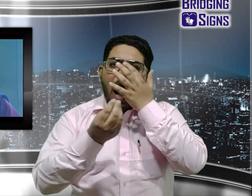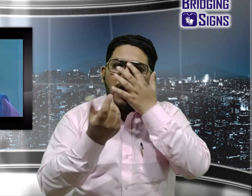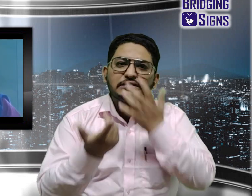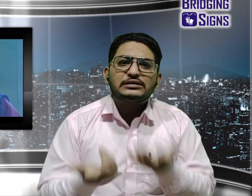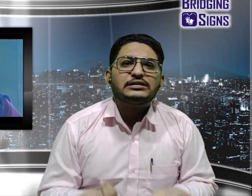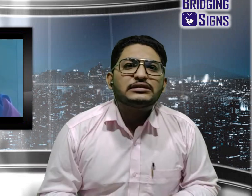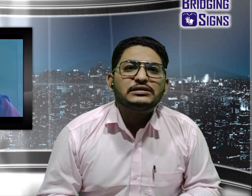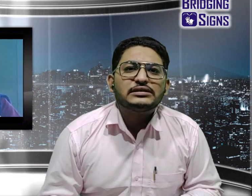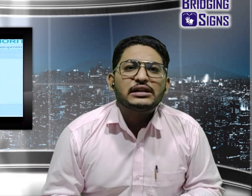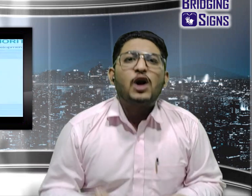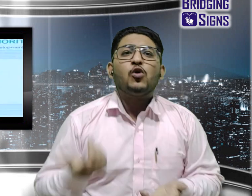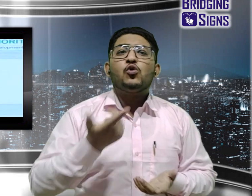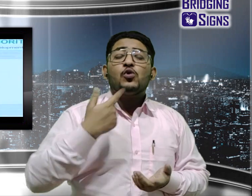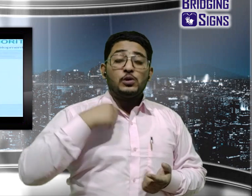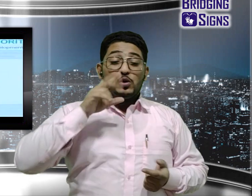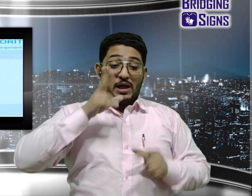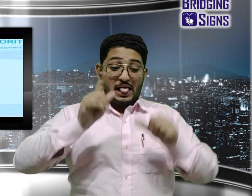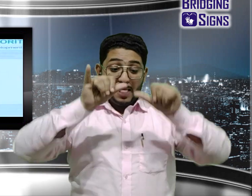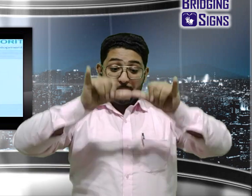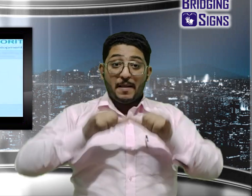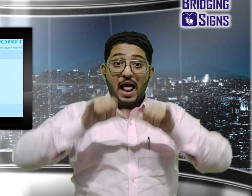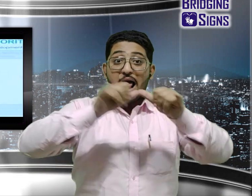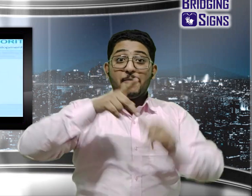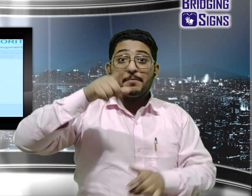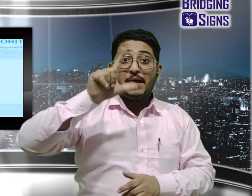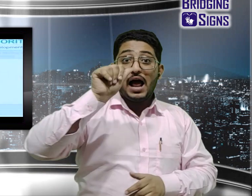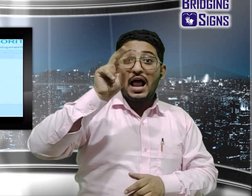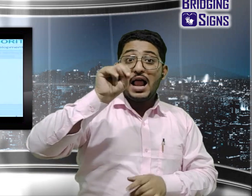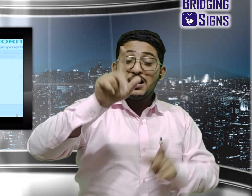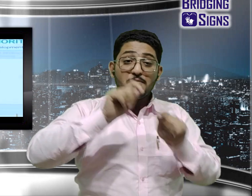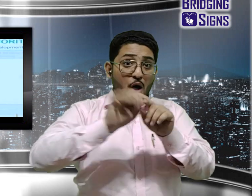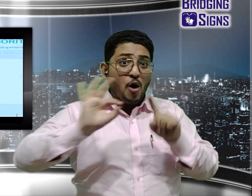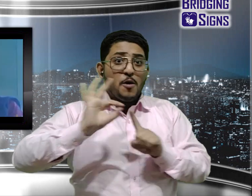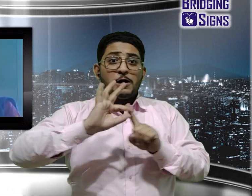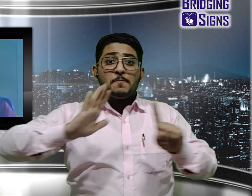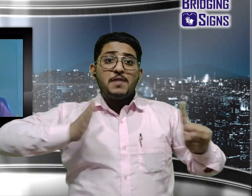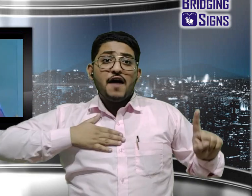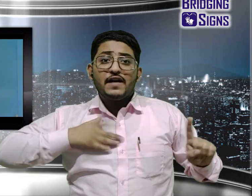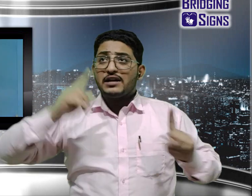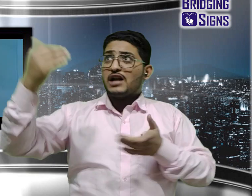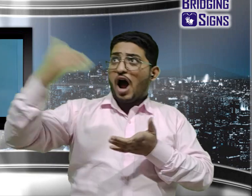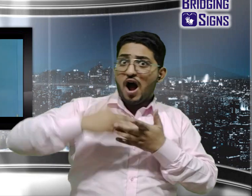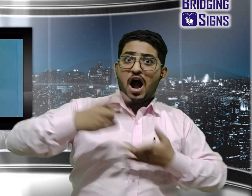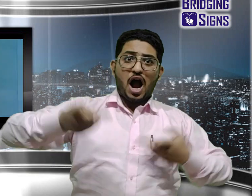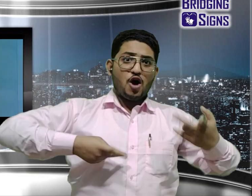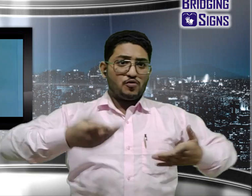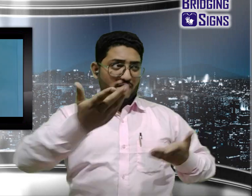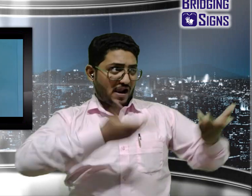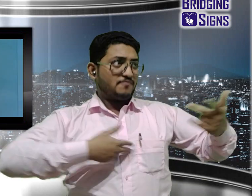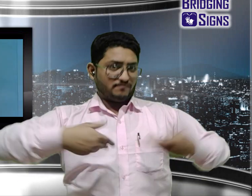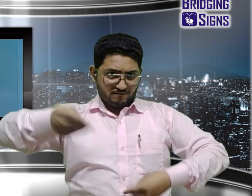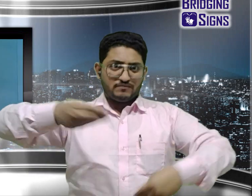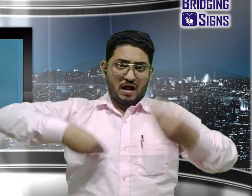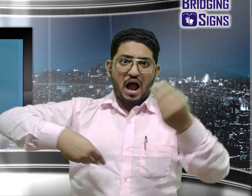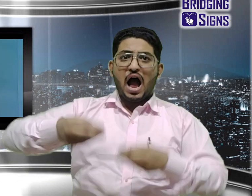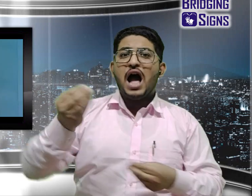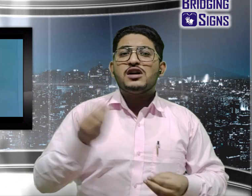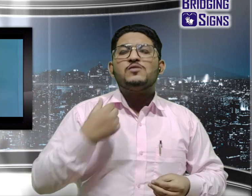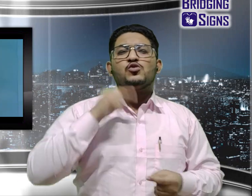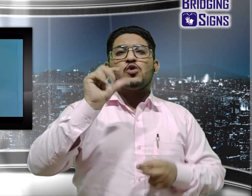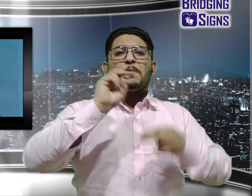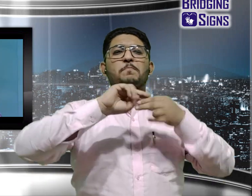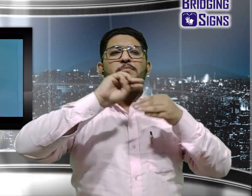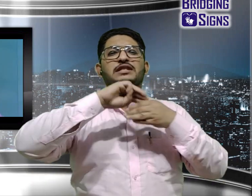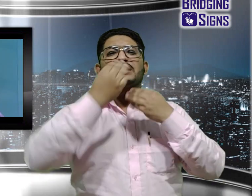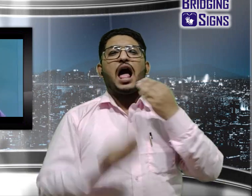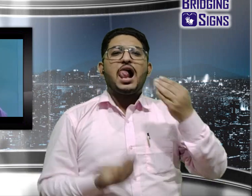पब्लिक गुड्स को बना के रेडी कर देते हैं, इसके ऊपर प्राइवेट सेक्टर आके फिर इनोवेट कर सकता है। मैं आपको एक